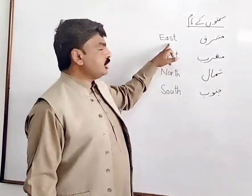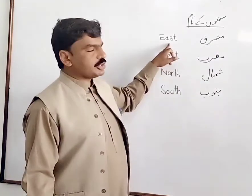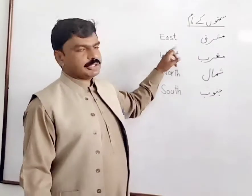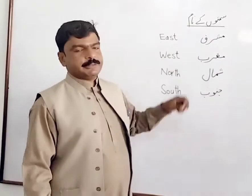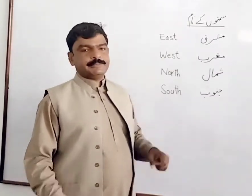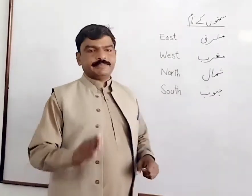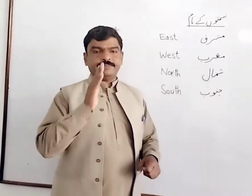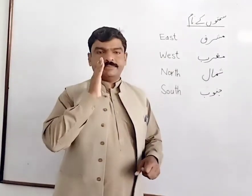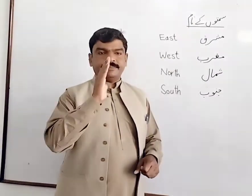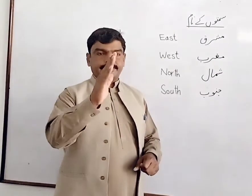ईस्ट,